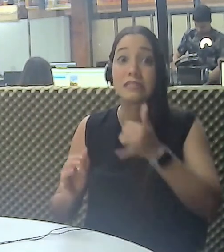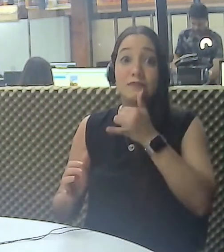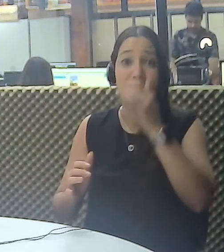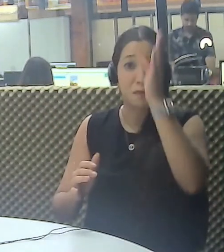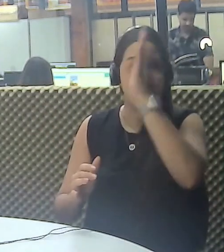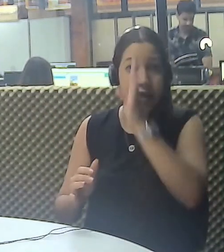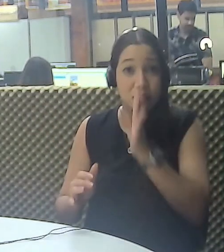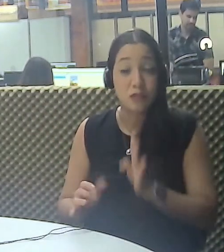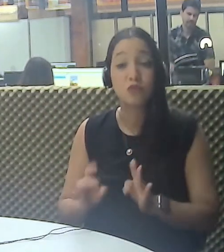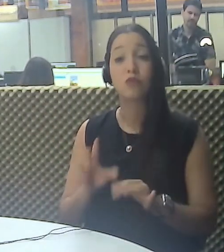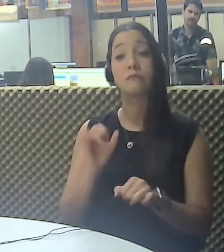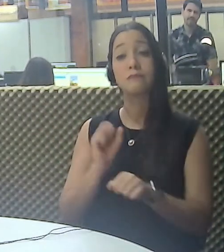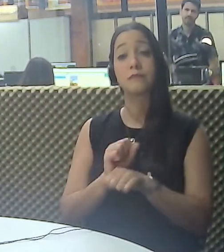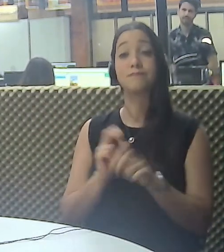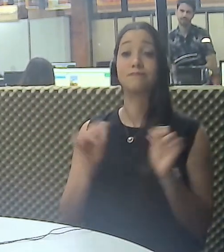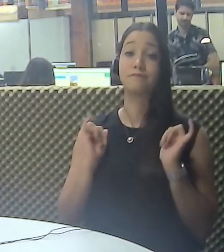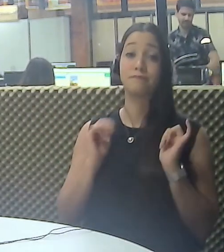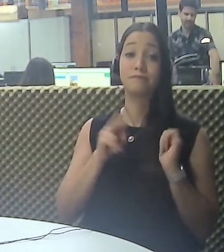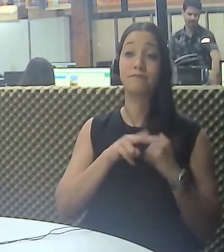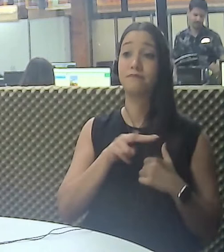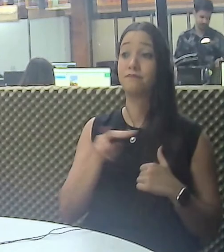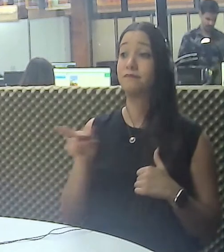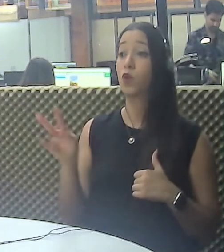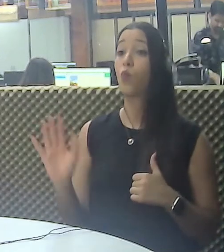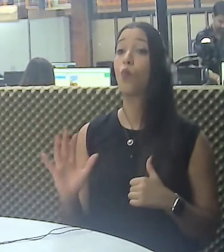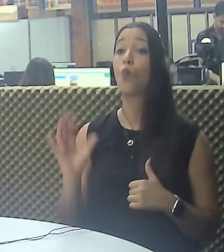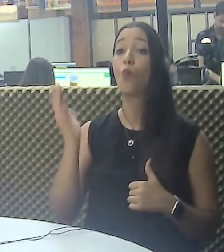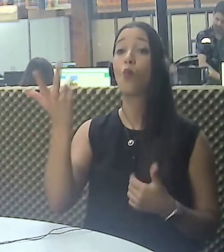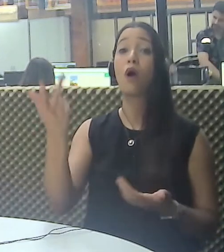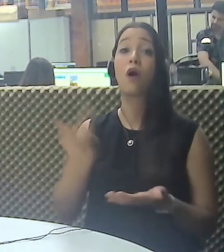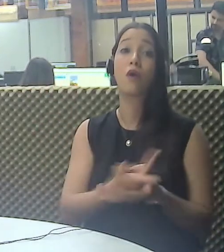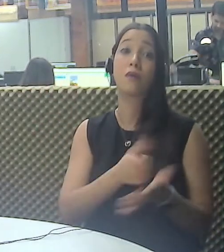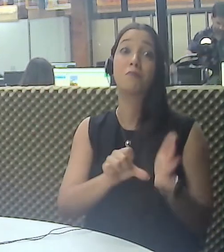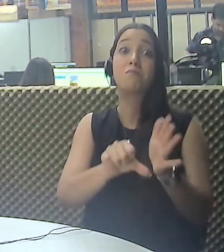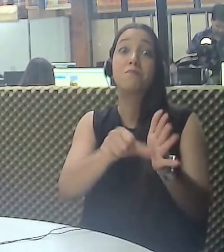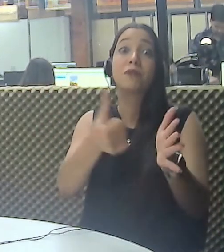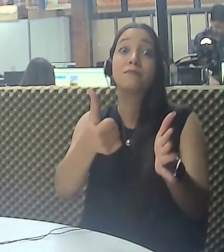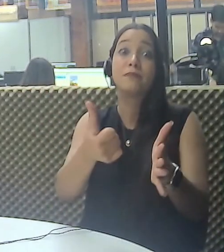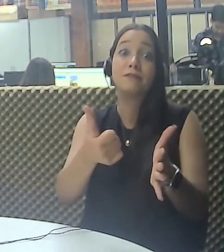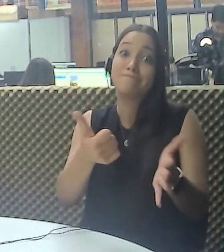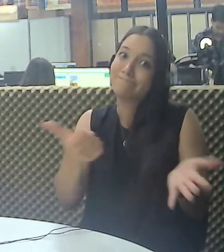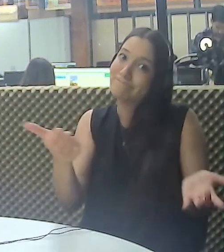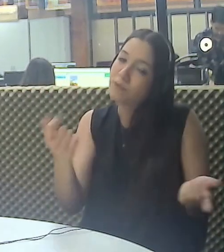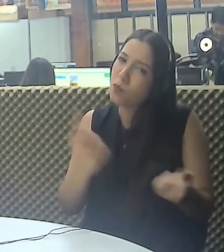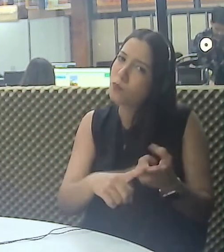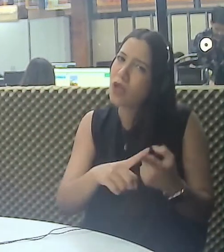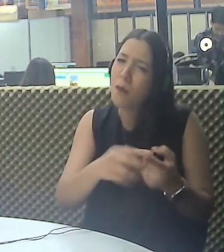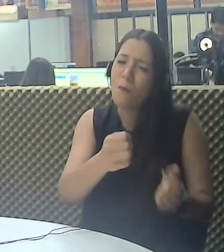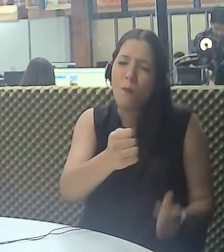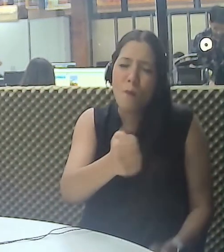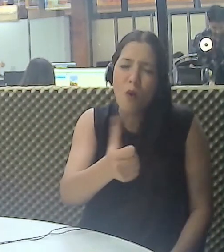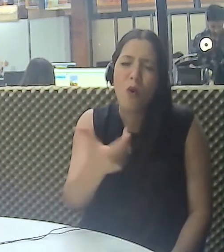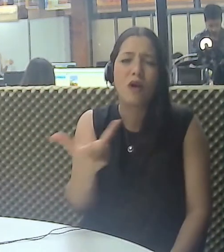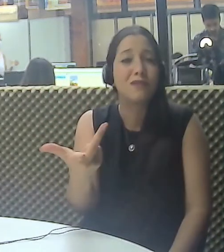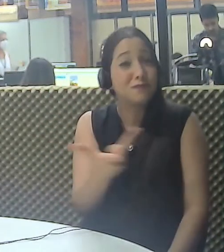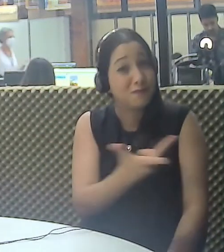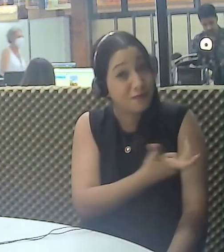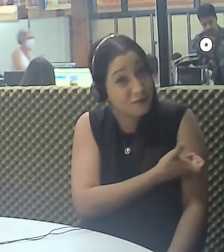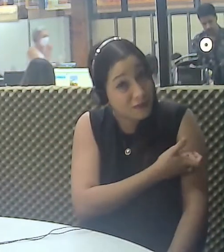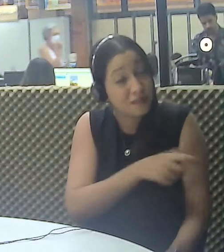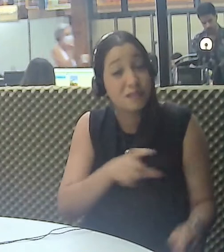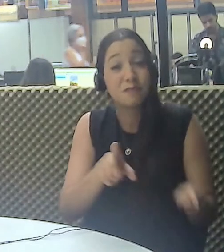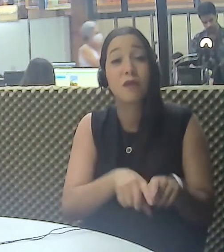estamos apenas aguardando onde e quando será o primeiro caso, devido à baixa cobertura da rotina e à